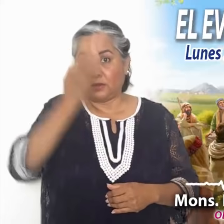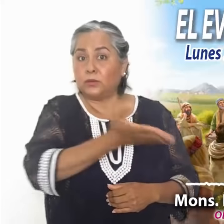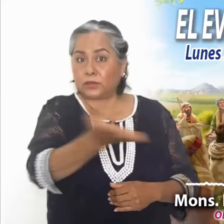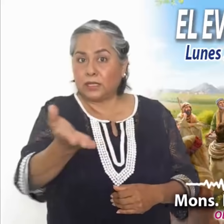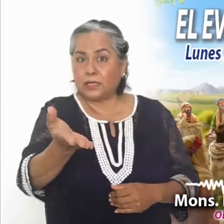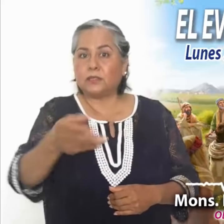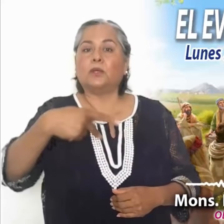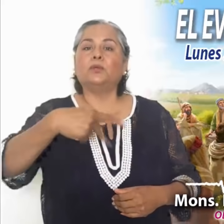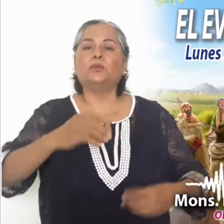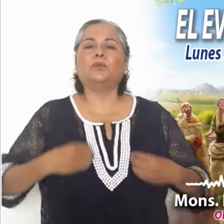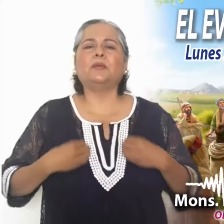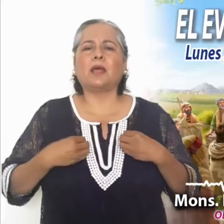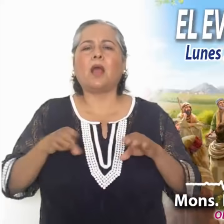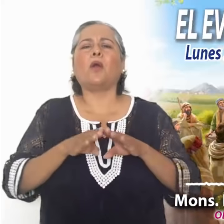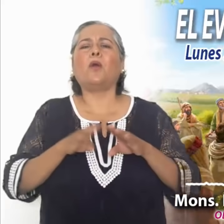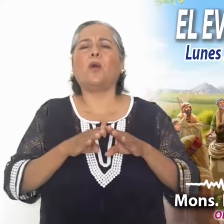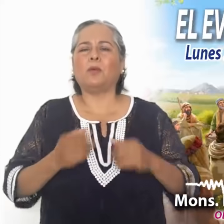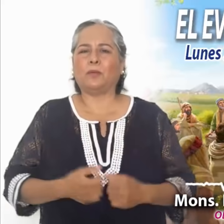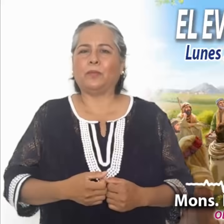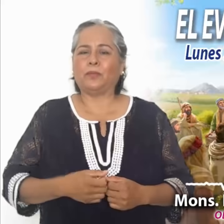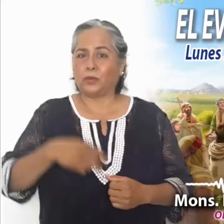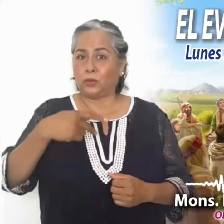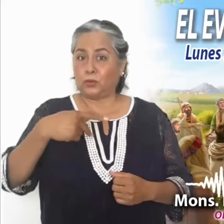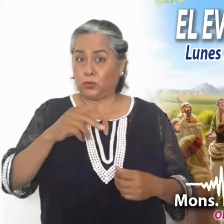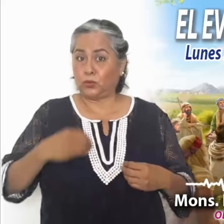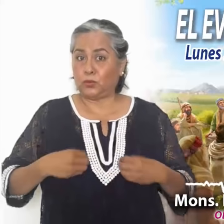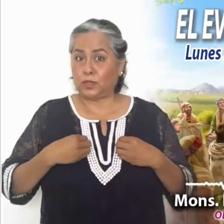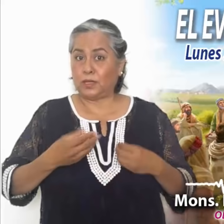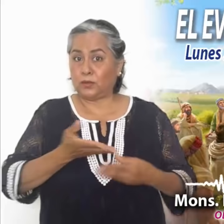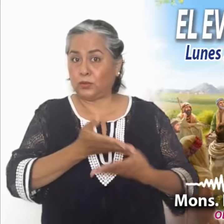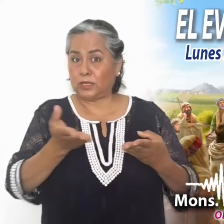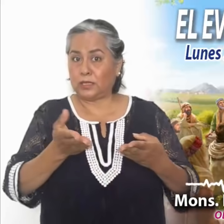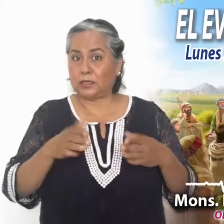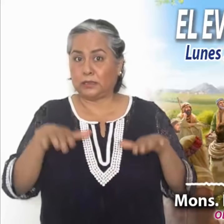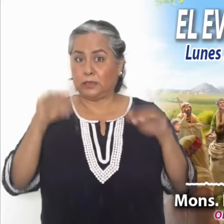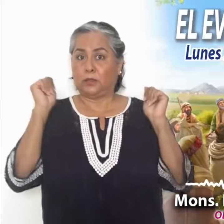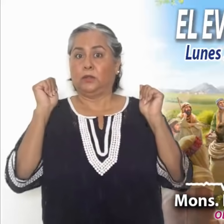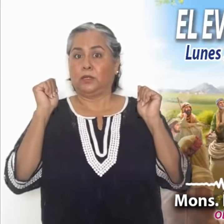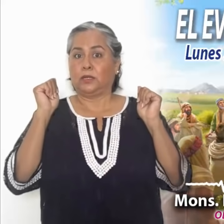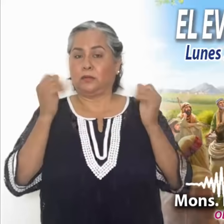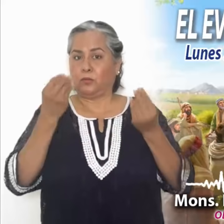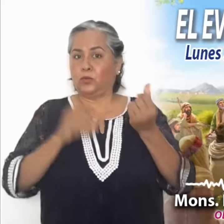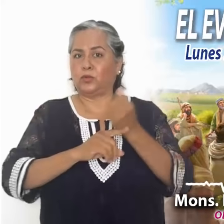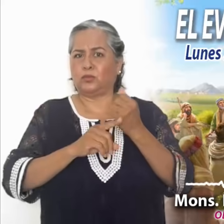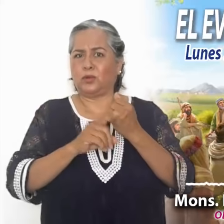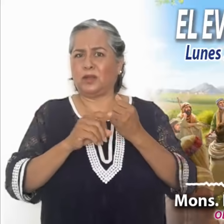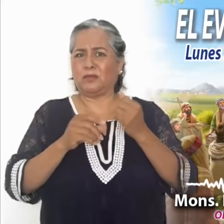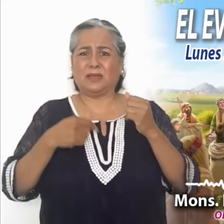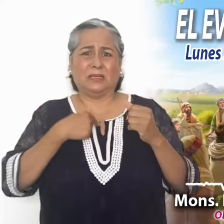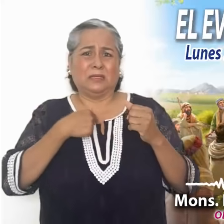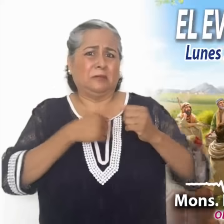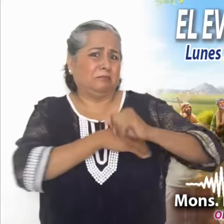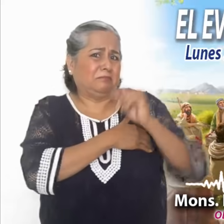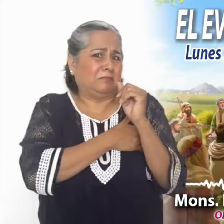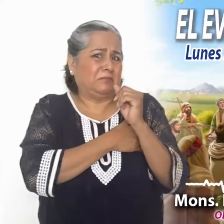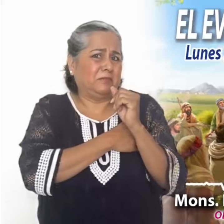estos momentos de oscuridad. No vamos a escondernos debajo de canastos o a refugiarnos debajo